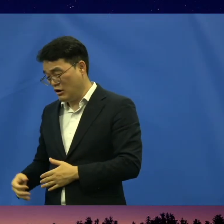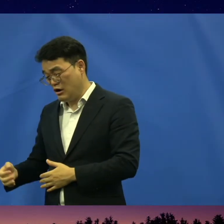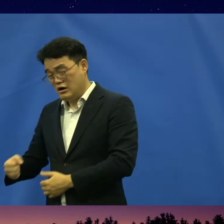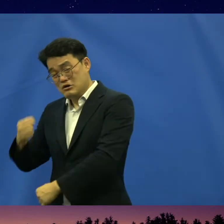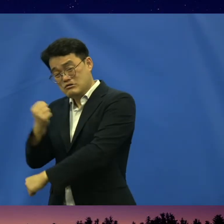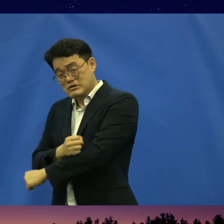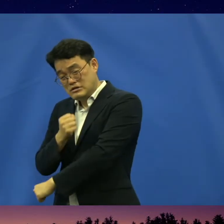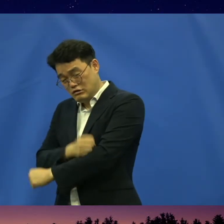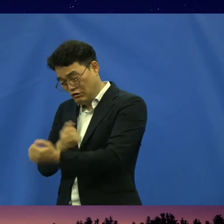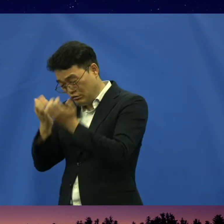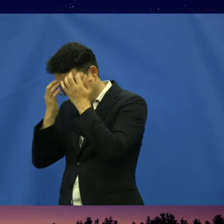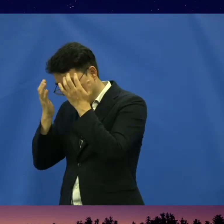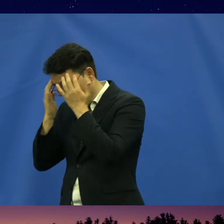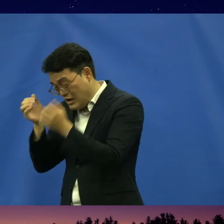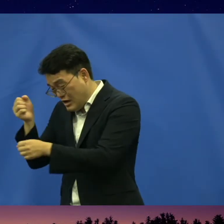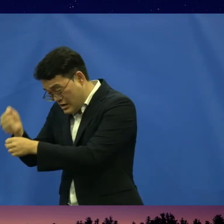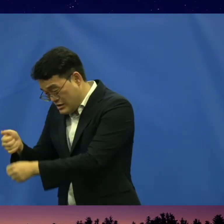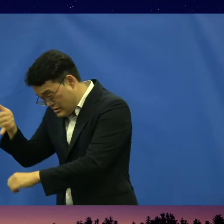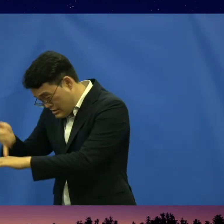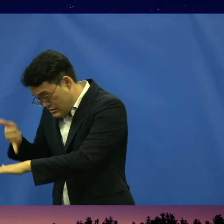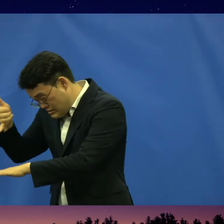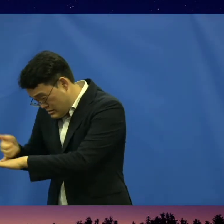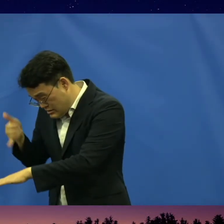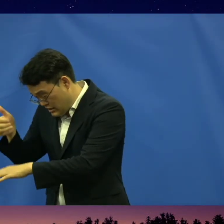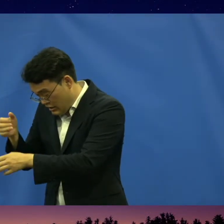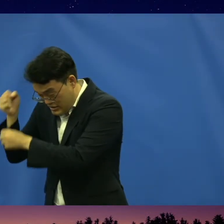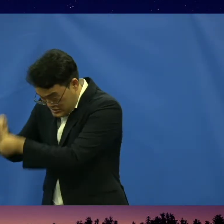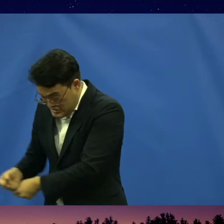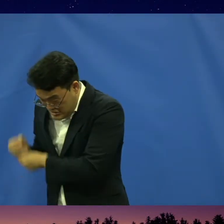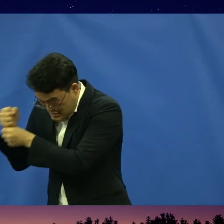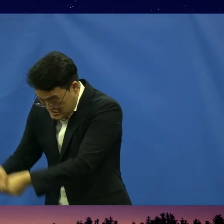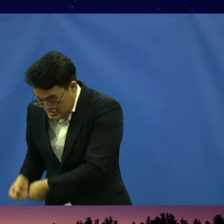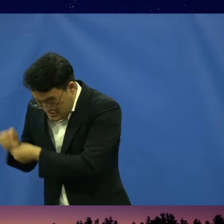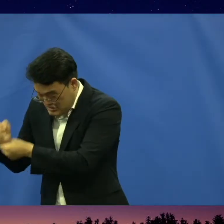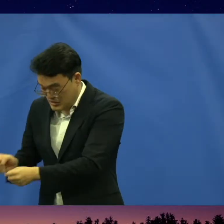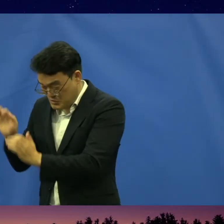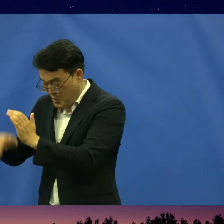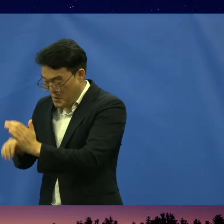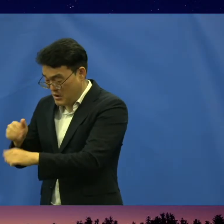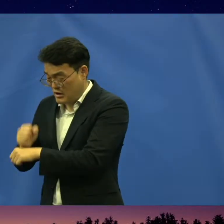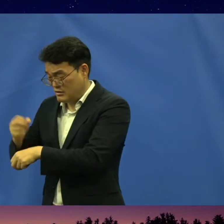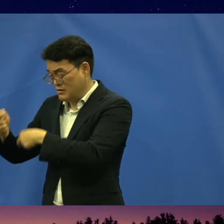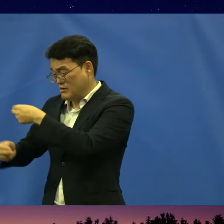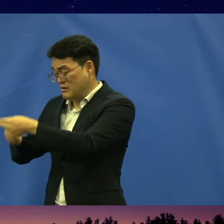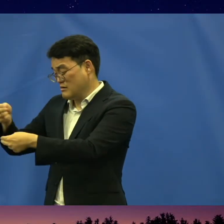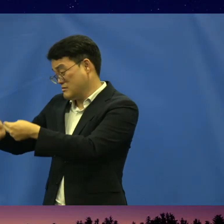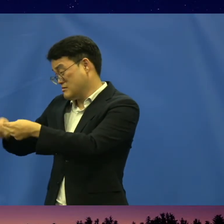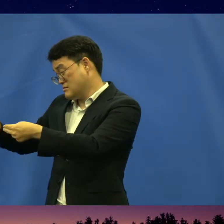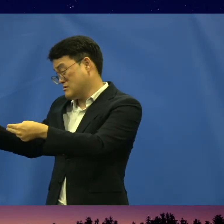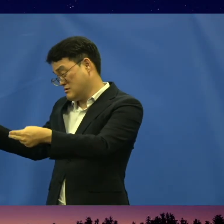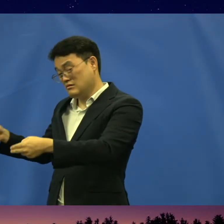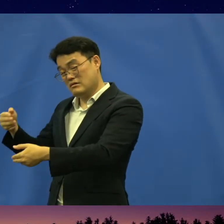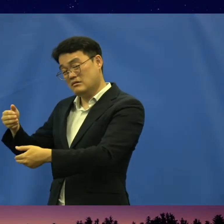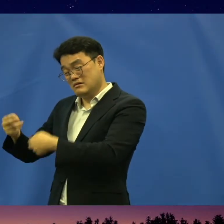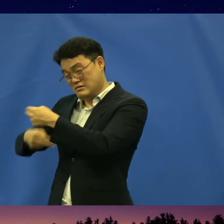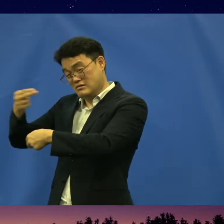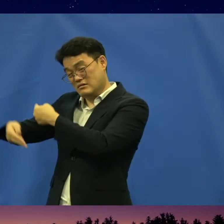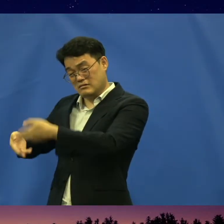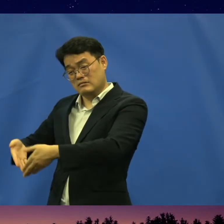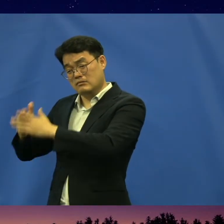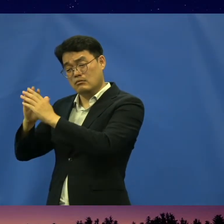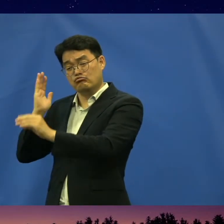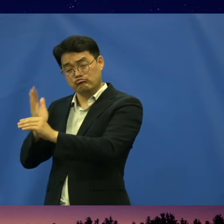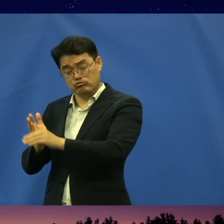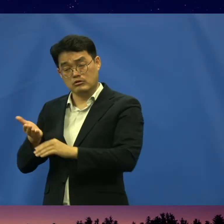자, 그런데 여러분 느헤미야의 반응을 자세히 보세요. 그 속에서 탁월함을 드러내 어떻게 하는가? 대적자들의 공격에